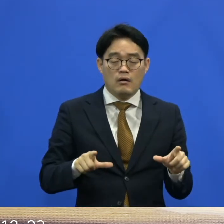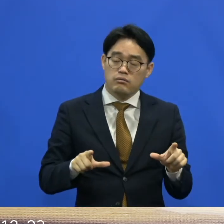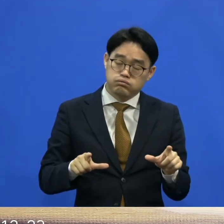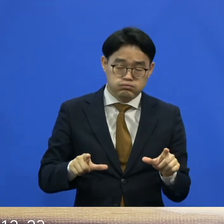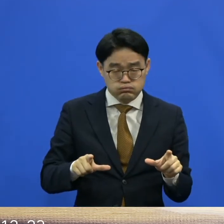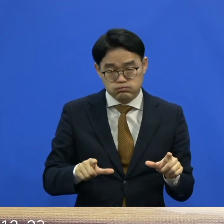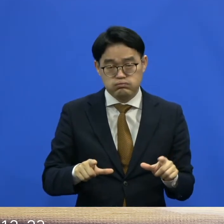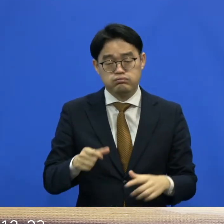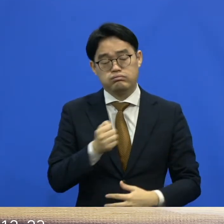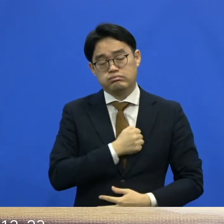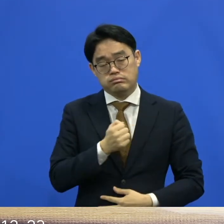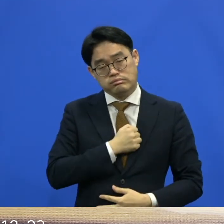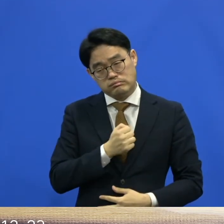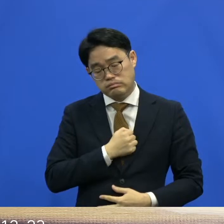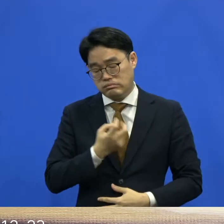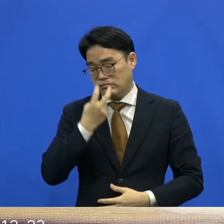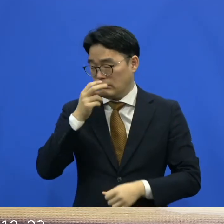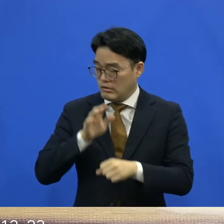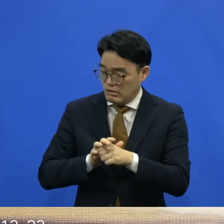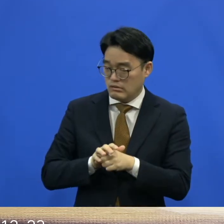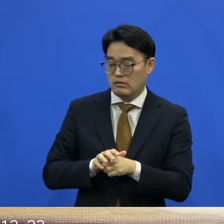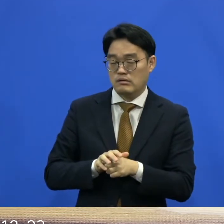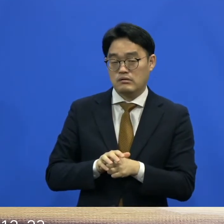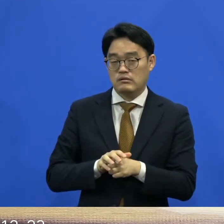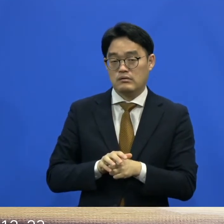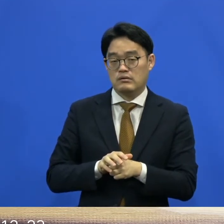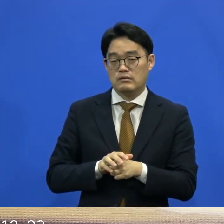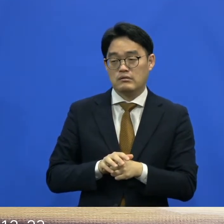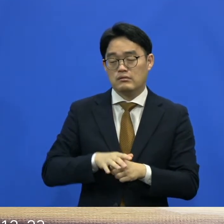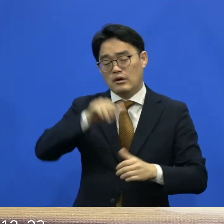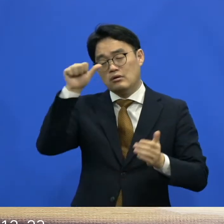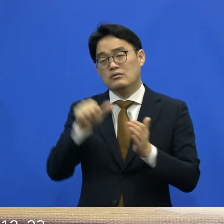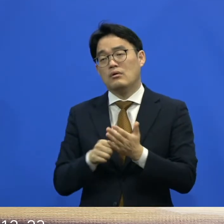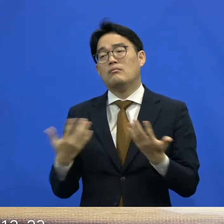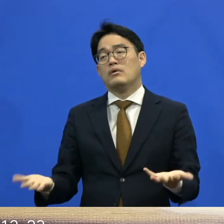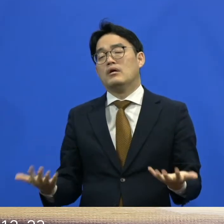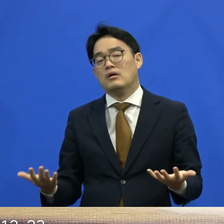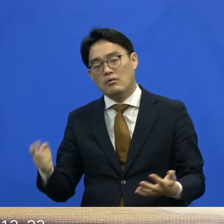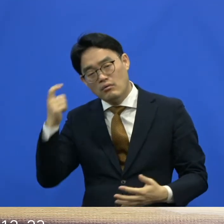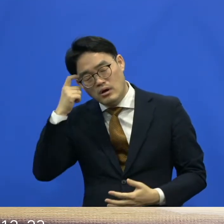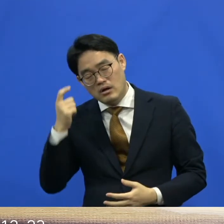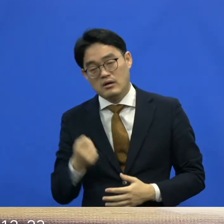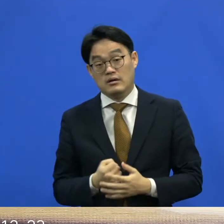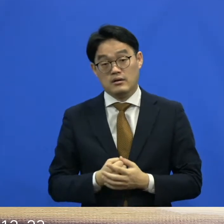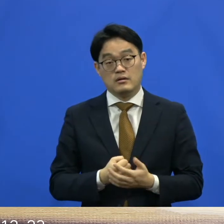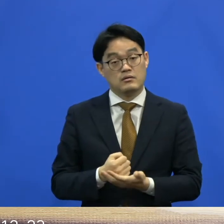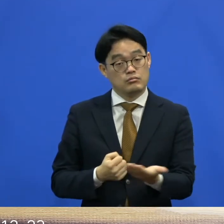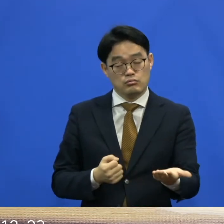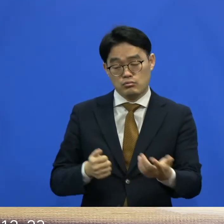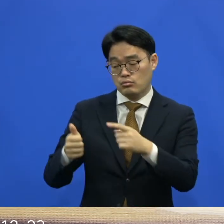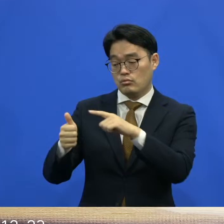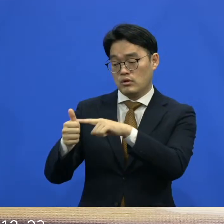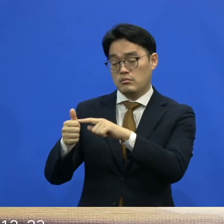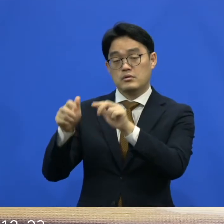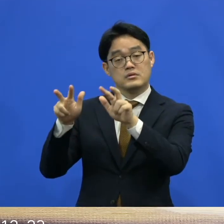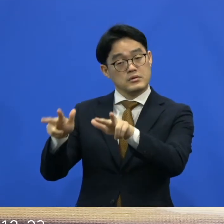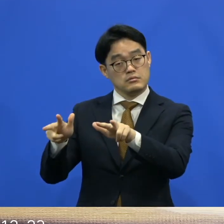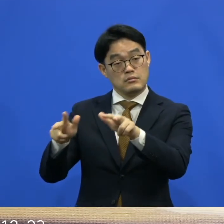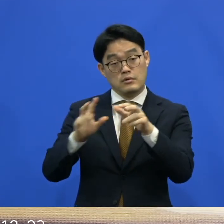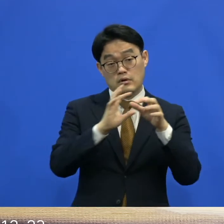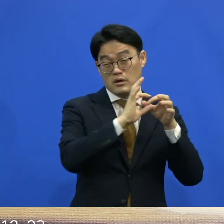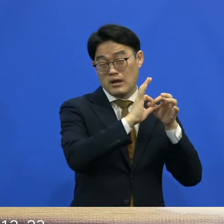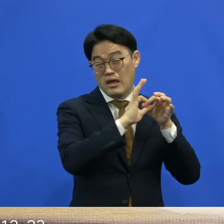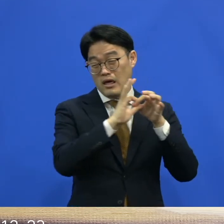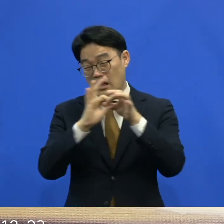여러분들 중에 내 인생이 왜 이렇게 꼬이지? 여러분 요셉은 한 번 꼬인 게 아니라 몇 번 꼬여요.